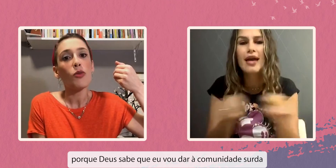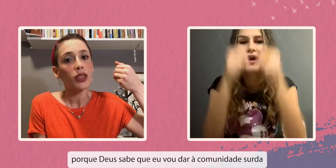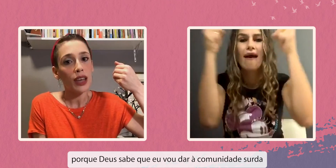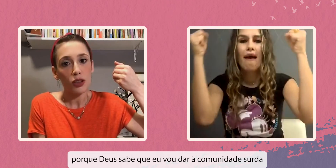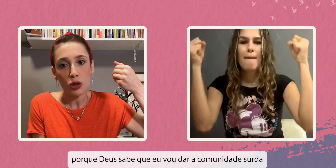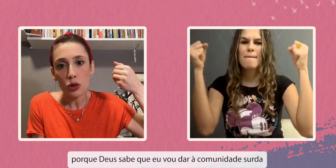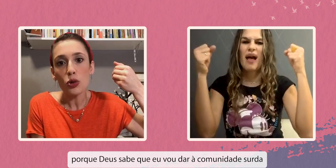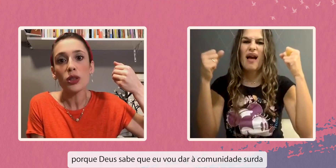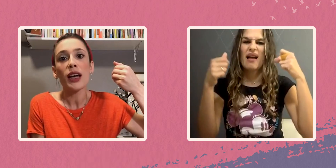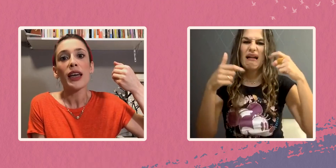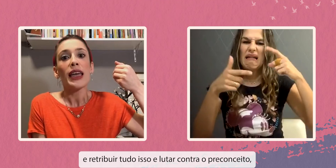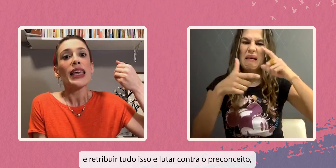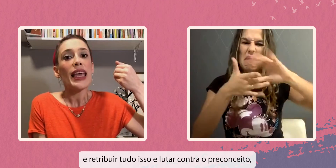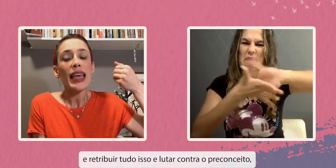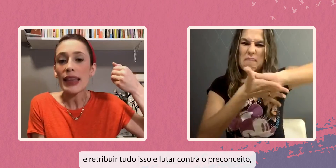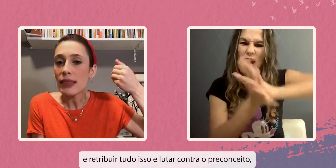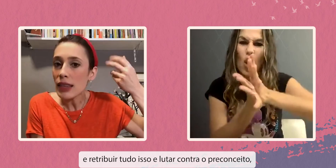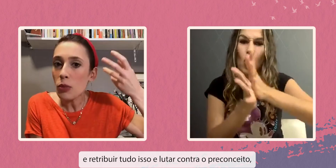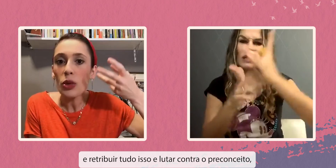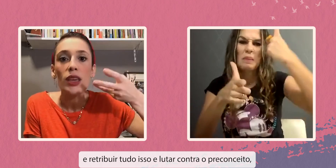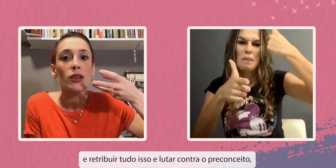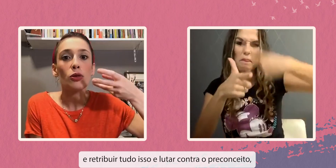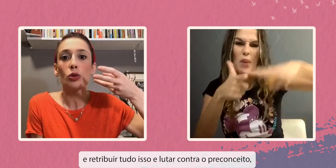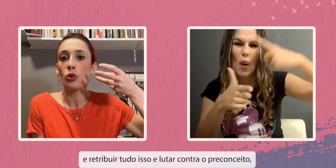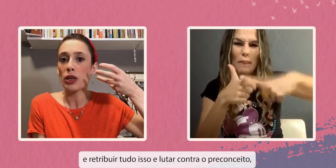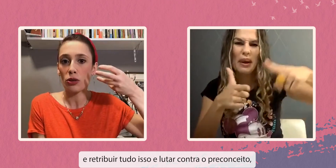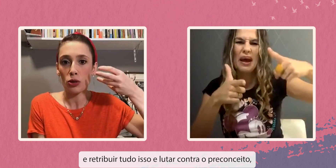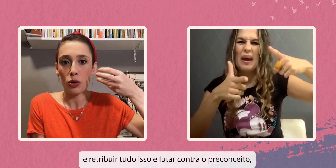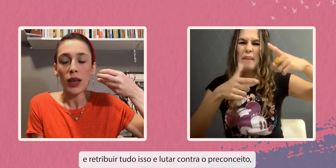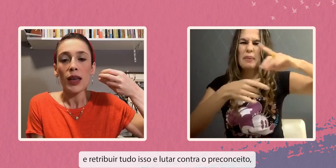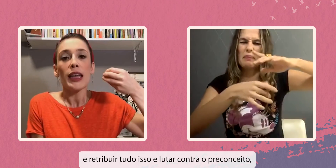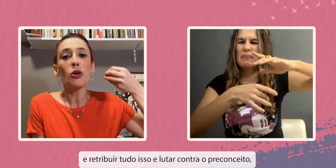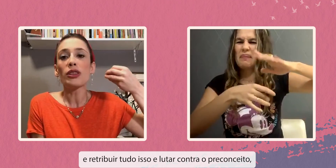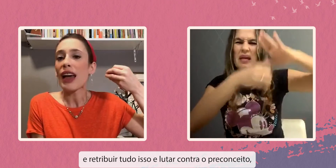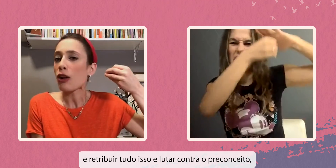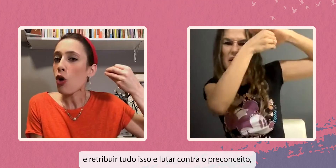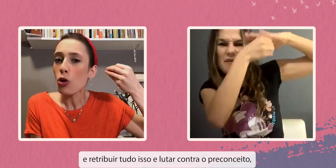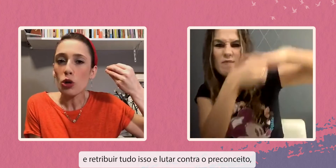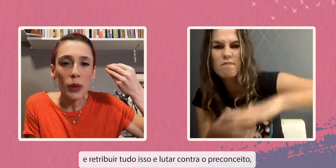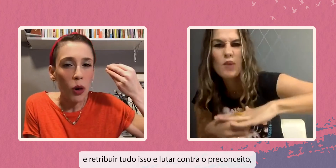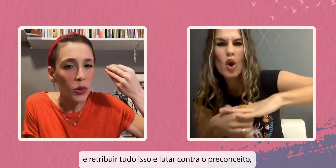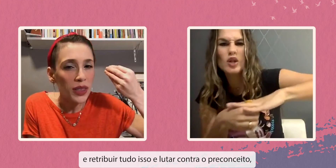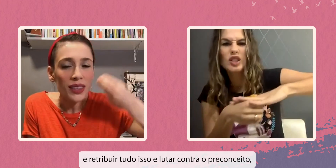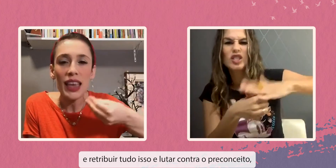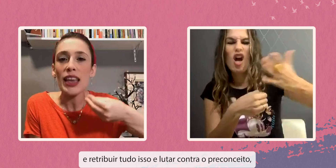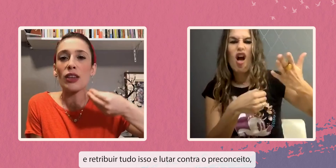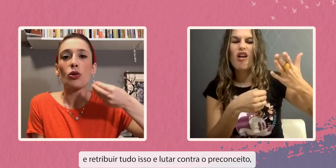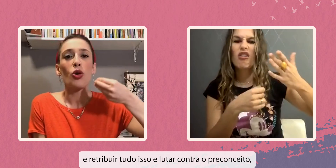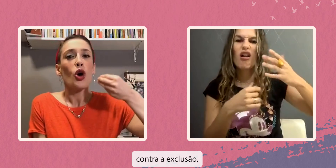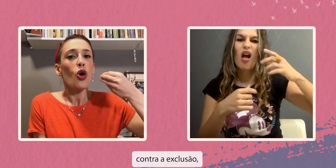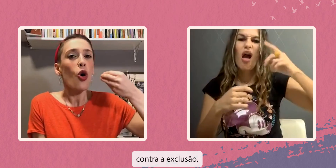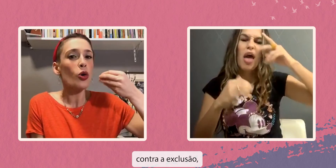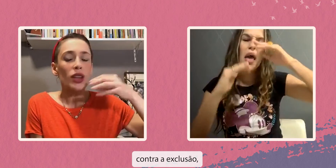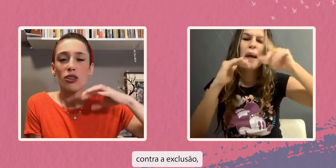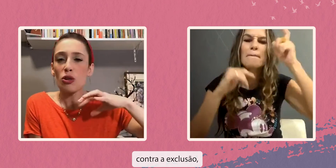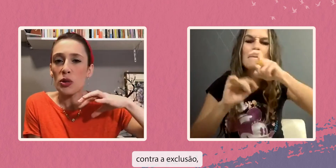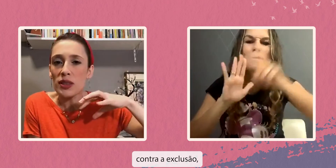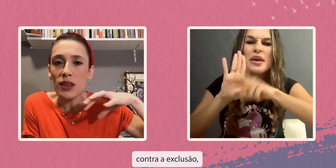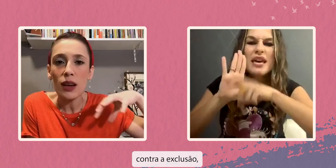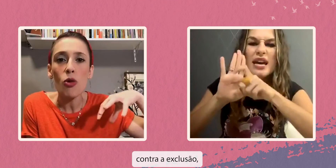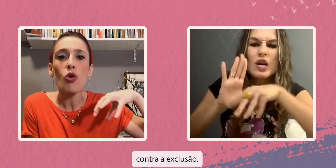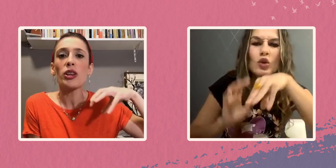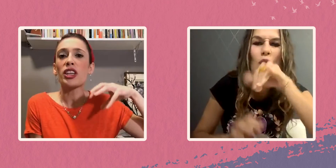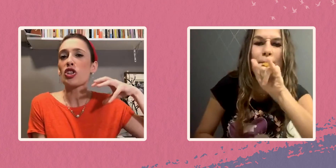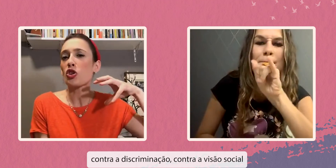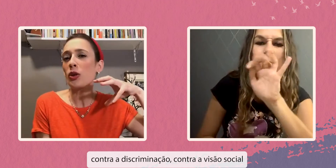à comunidade surda e retribuir tudo isso. E lutar contra o preconceito, contra a